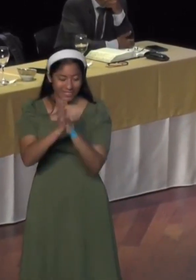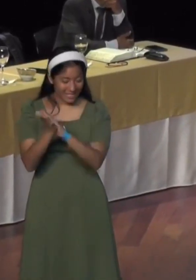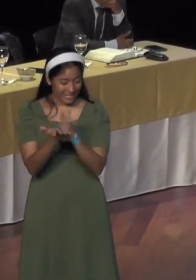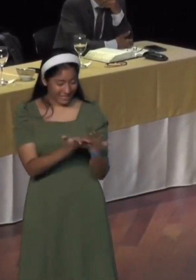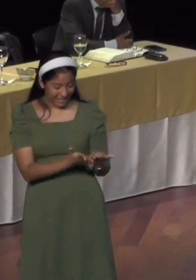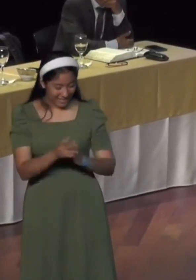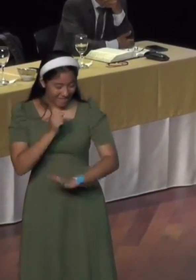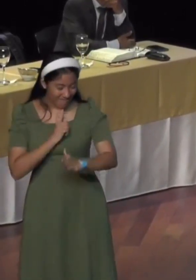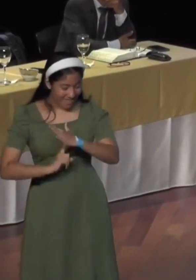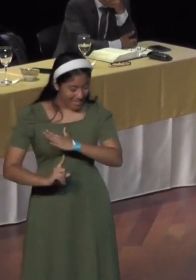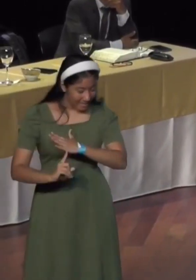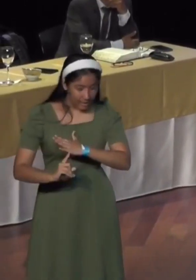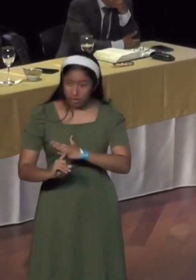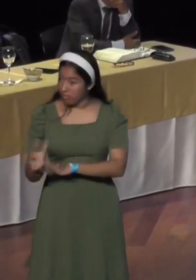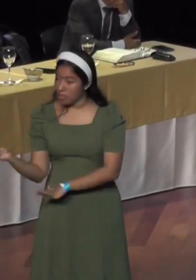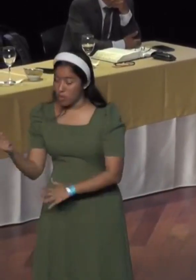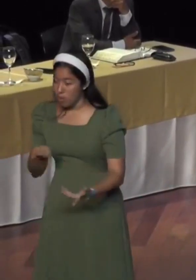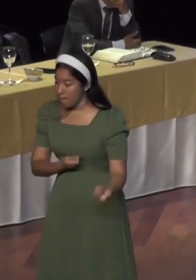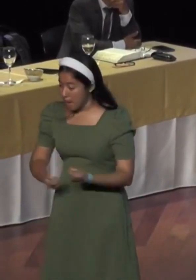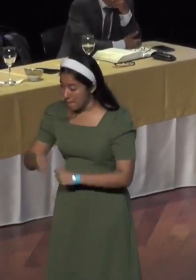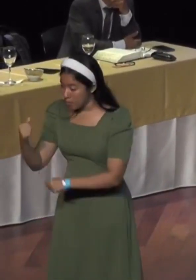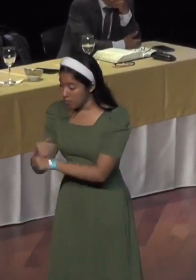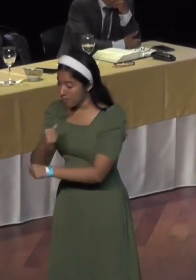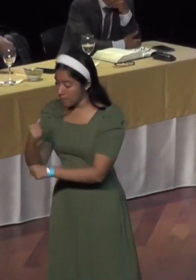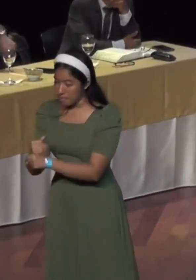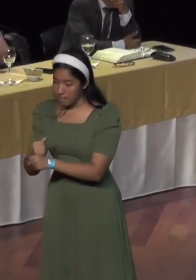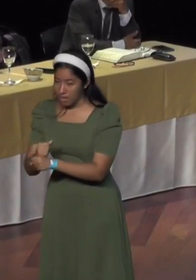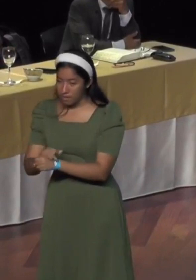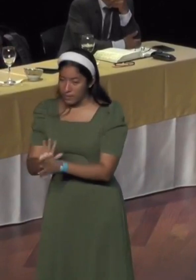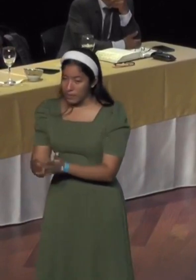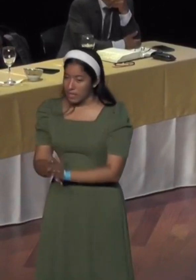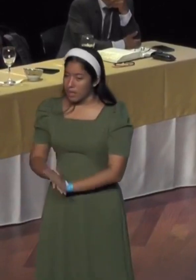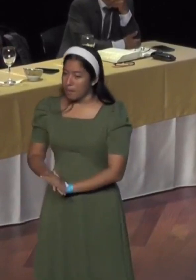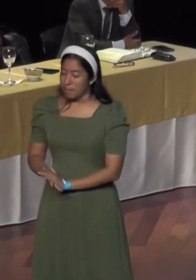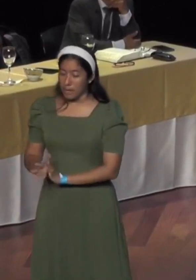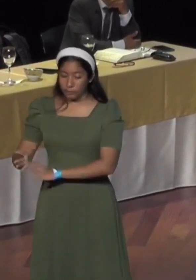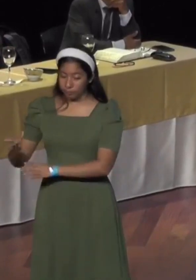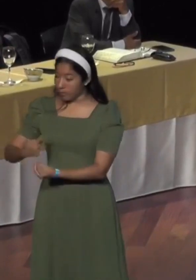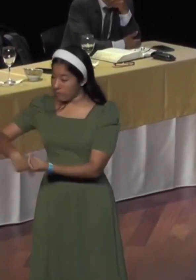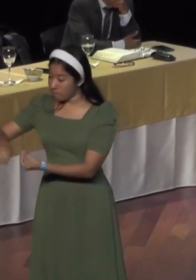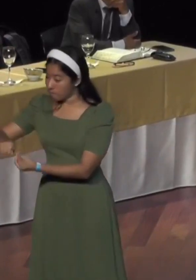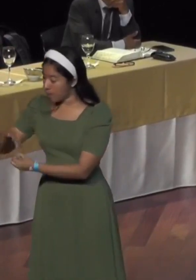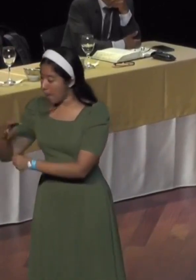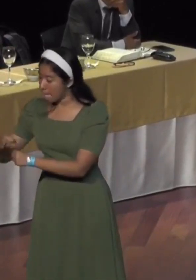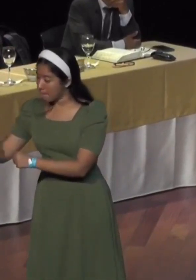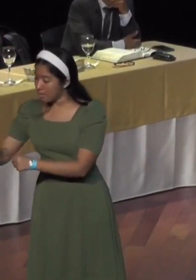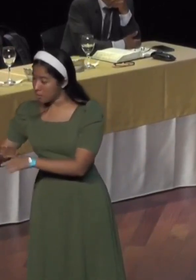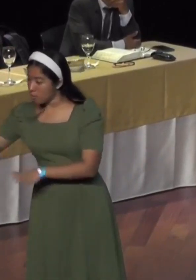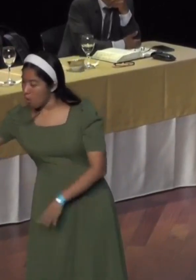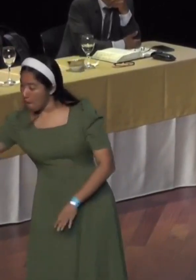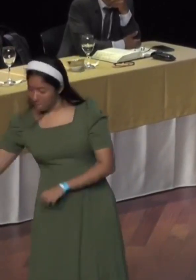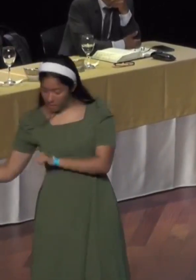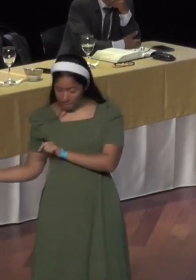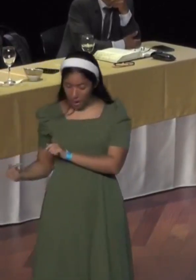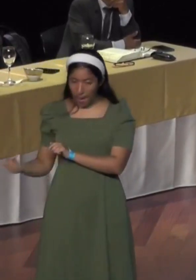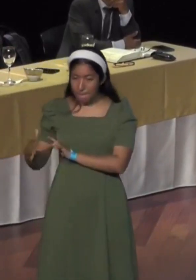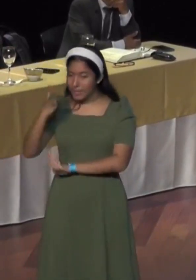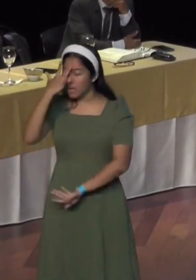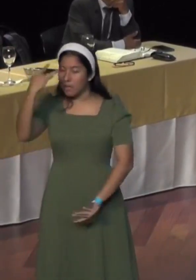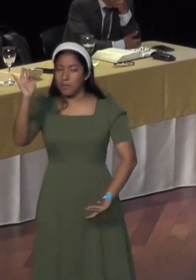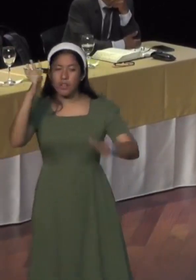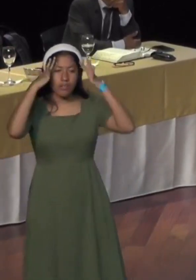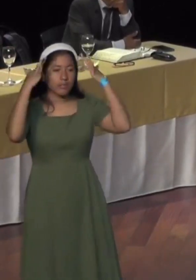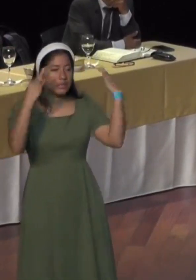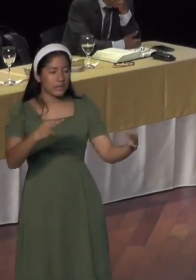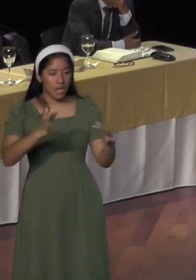que no había herreros en Israel y los filisteos no le permitían que ellos tuvieran herreros porque creyeron que iban a